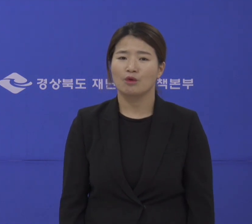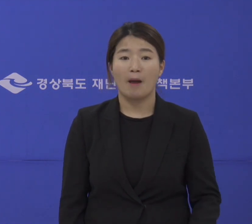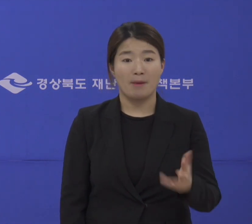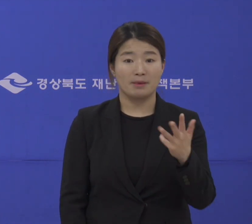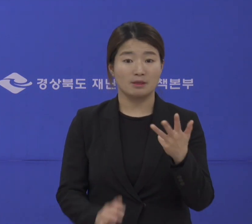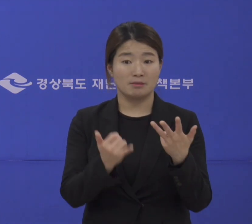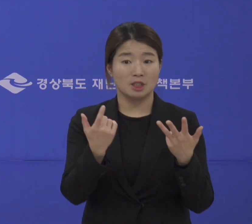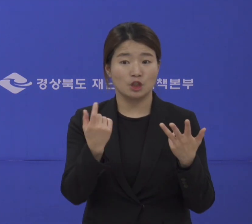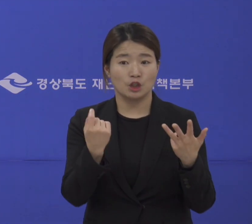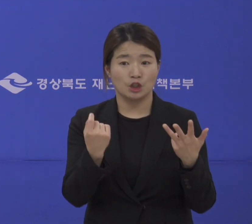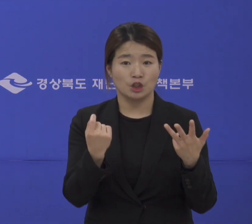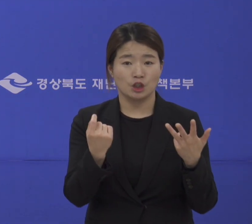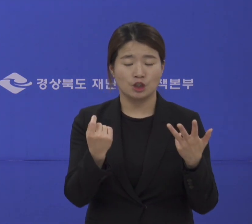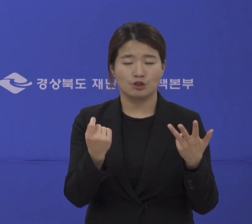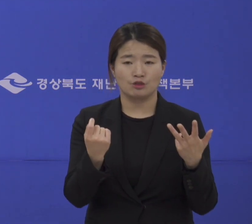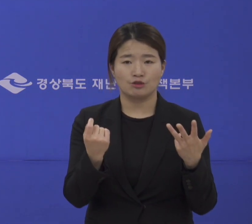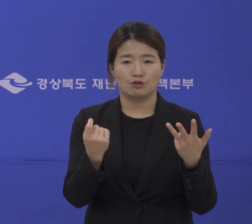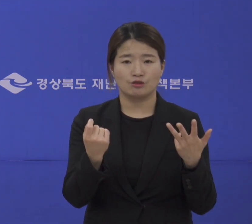800명. 이야.